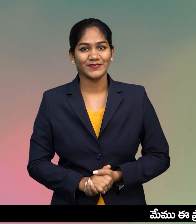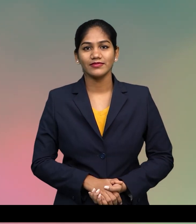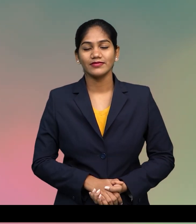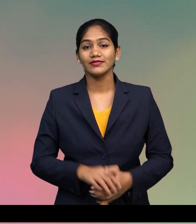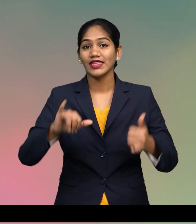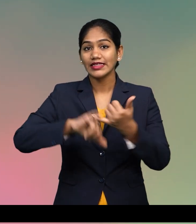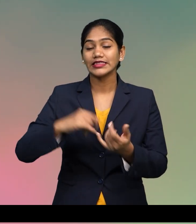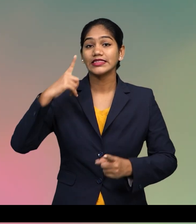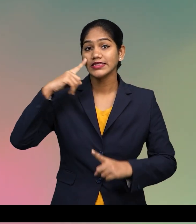సైట్